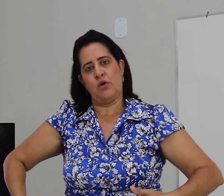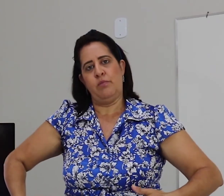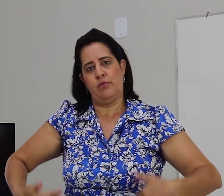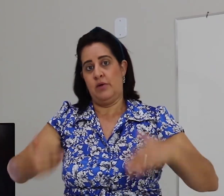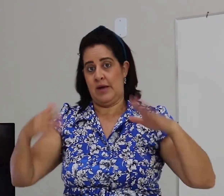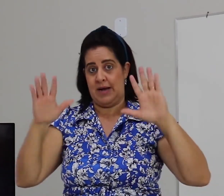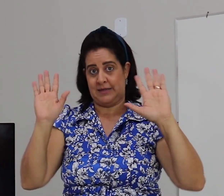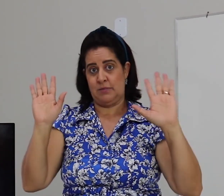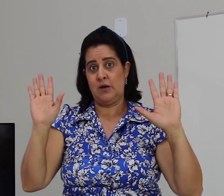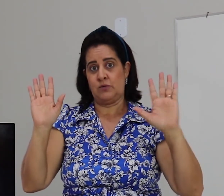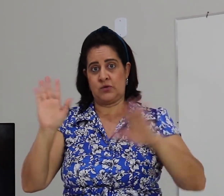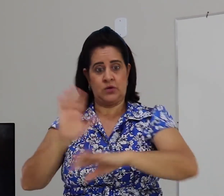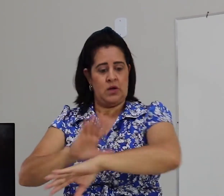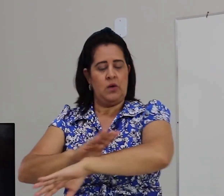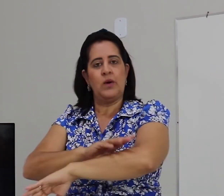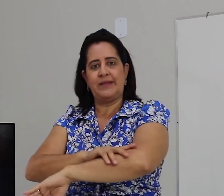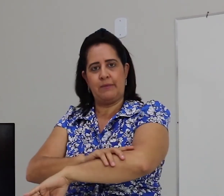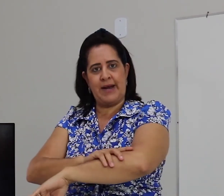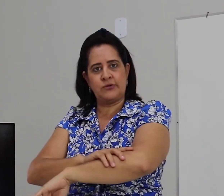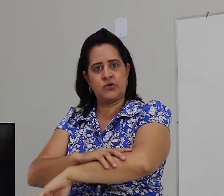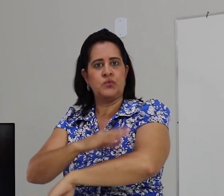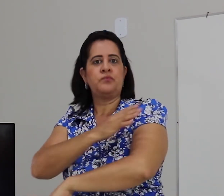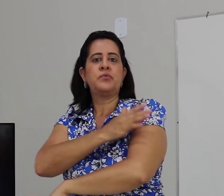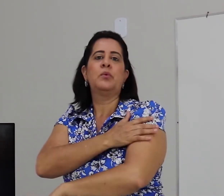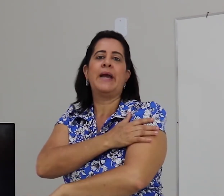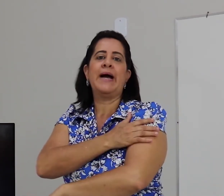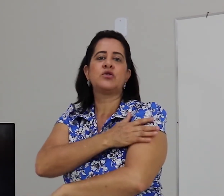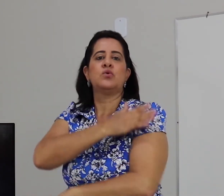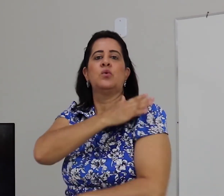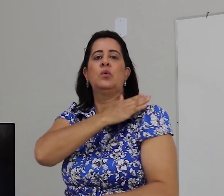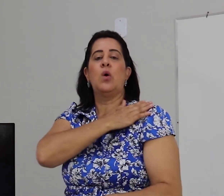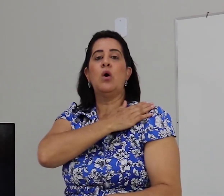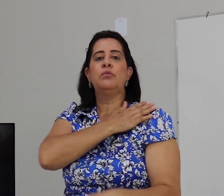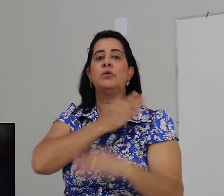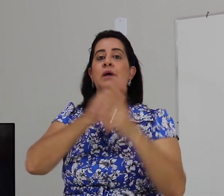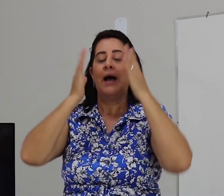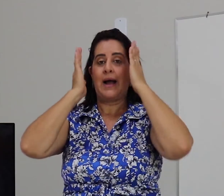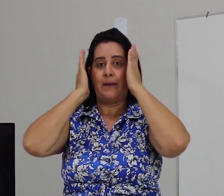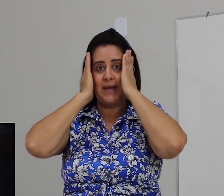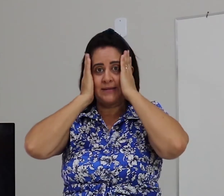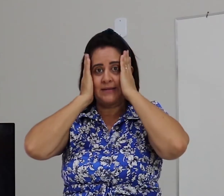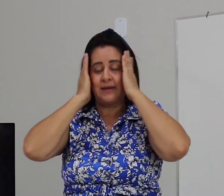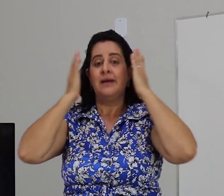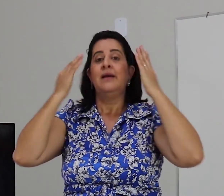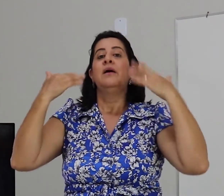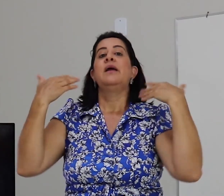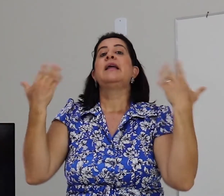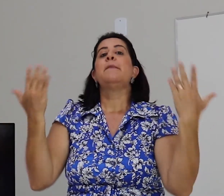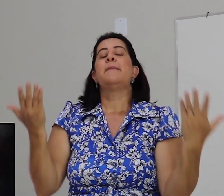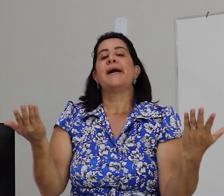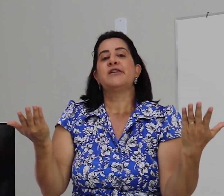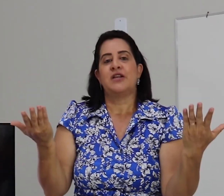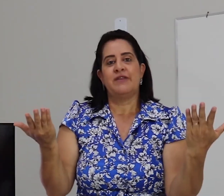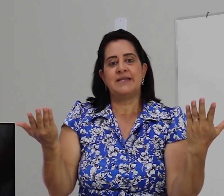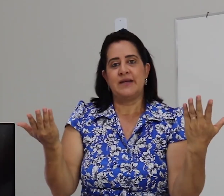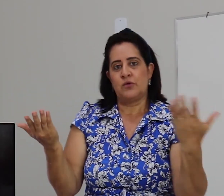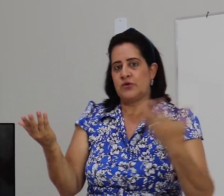corpo, as mãos, o antebraço, o braço, o ombro, a cabeça. Em que parte ele vai ser